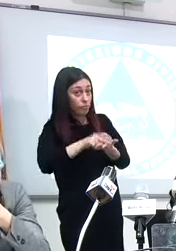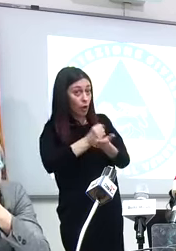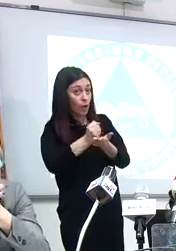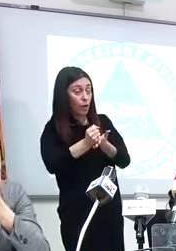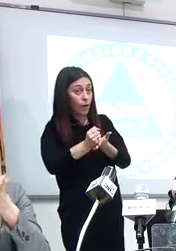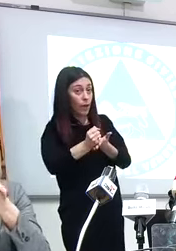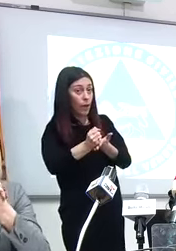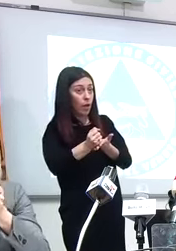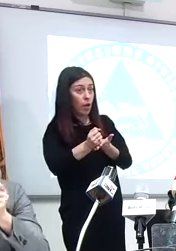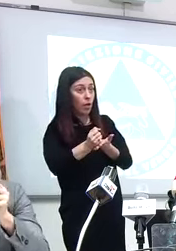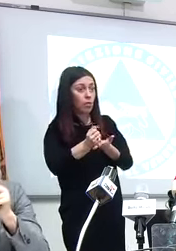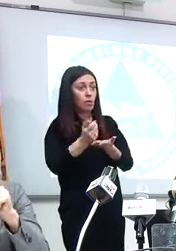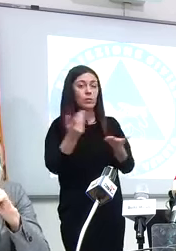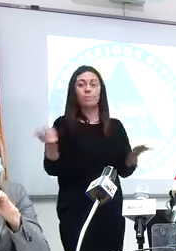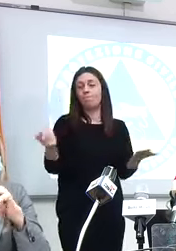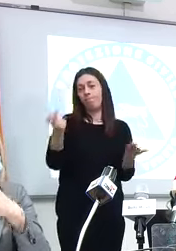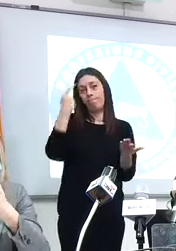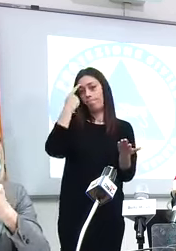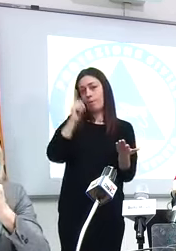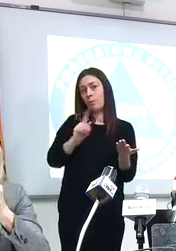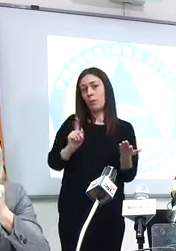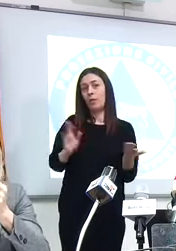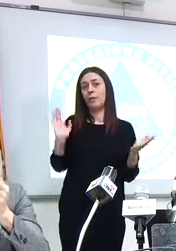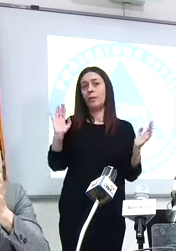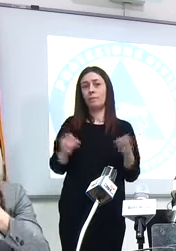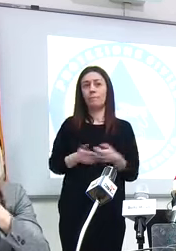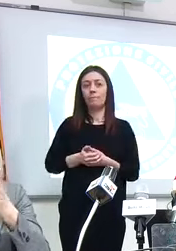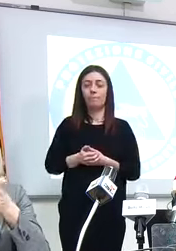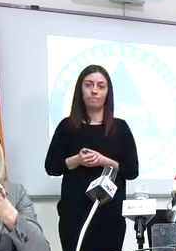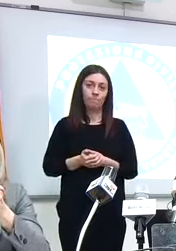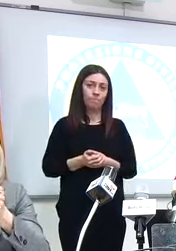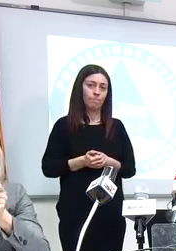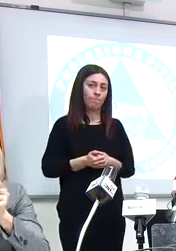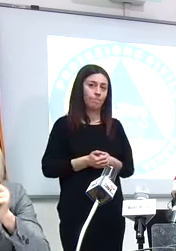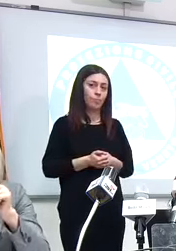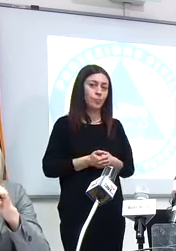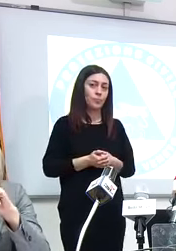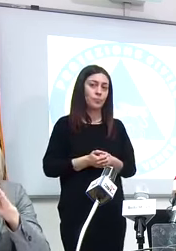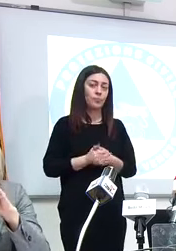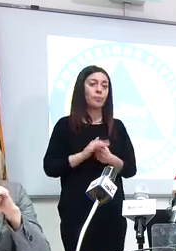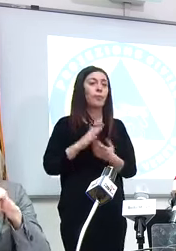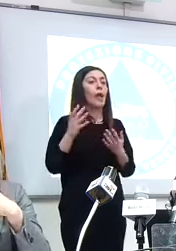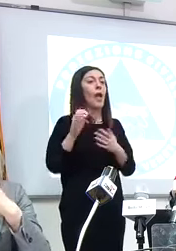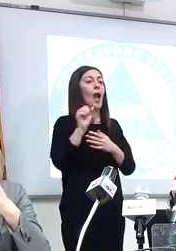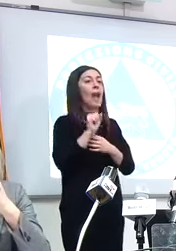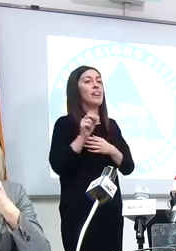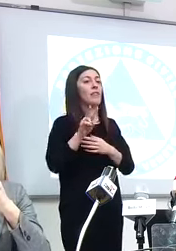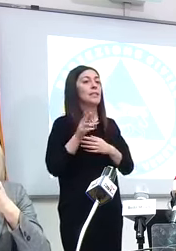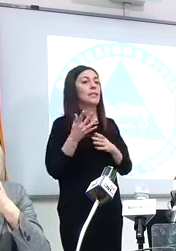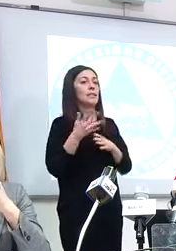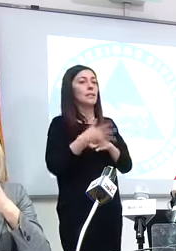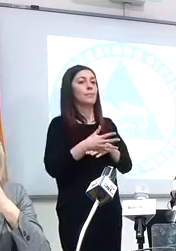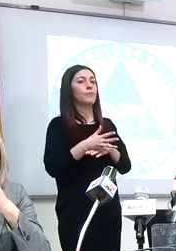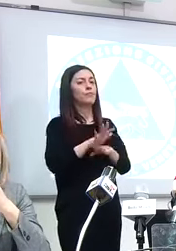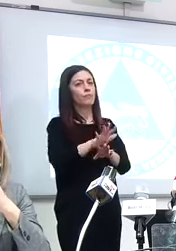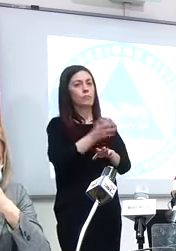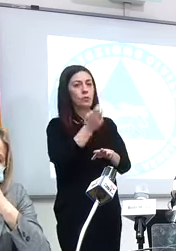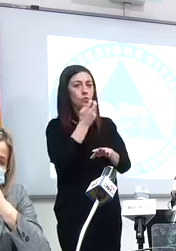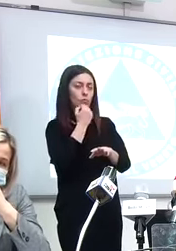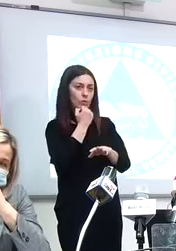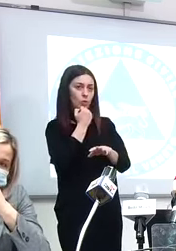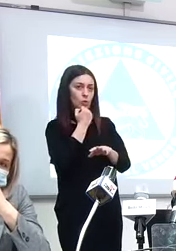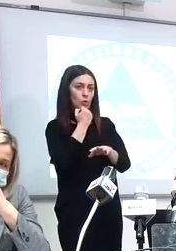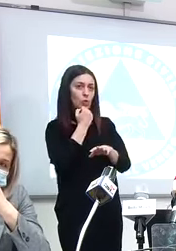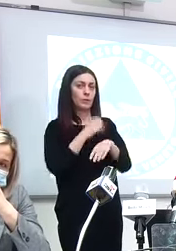sappiamo quanto voi. Perfetto. Grazie. Alda Vanzan. Dottoressa, scusi,